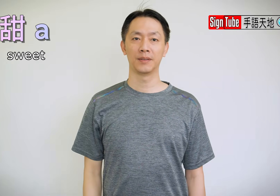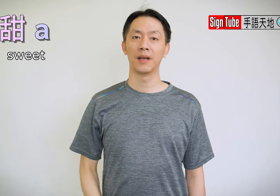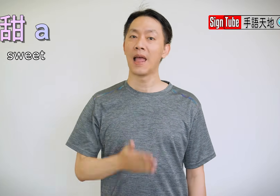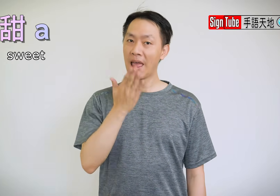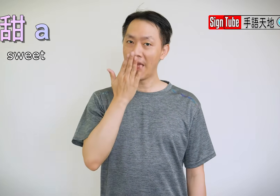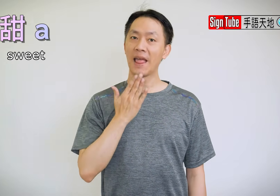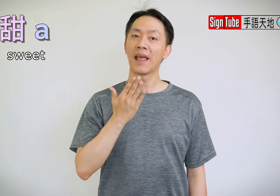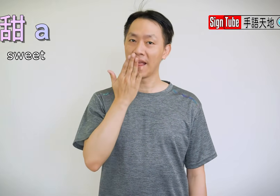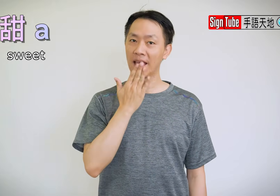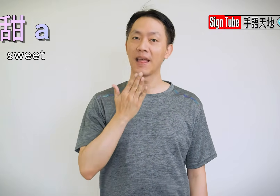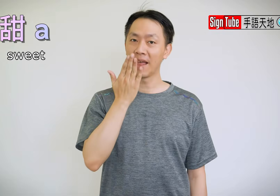甜爱、